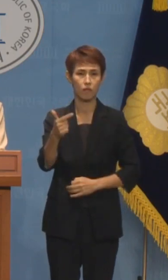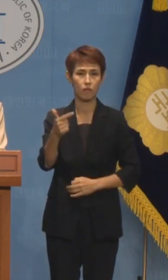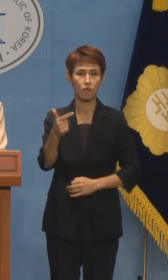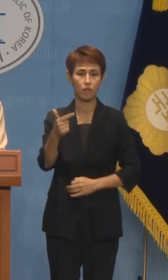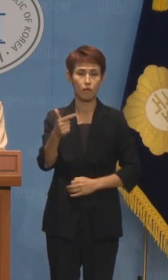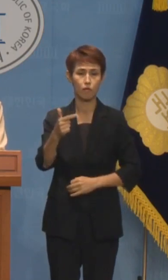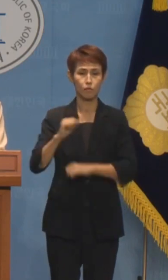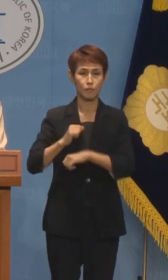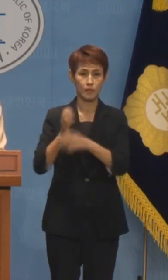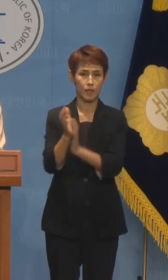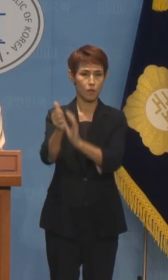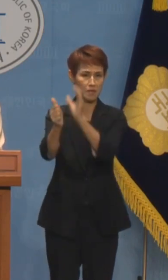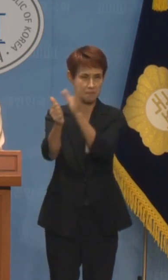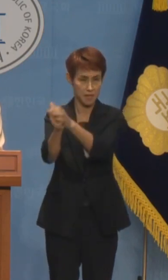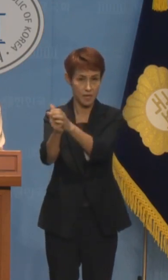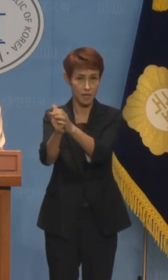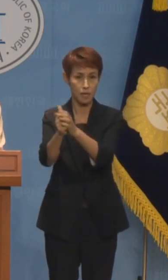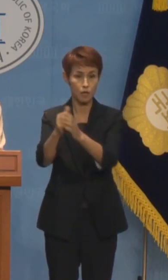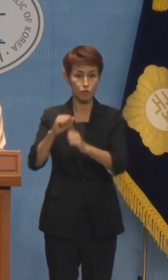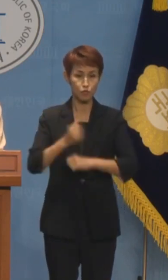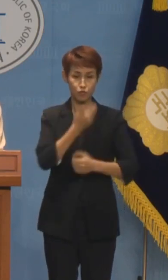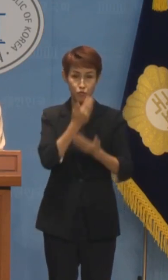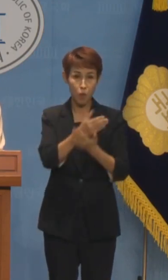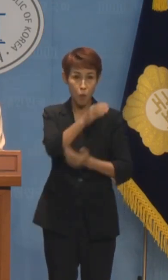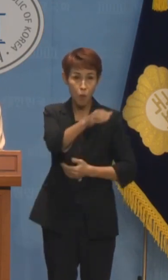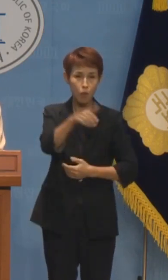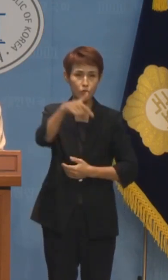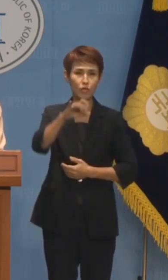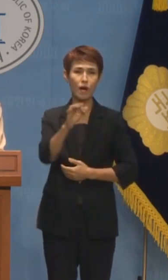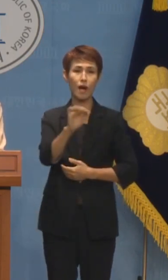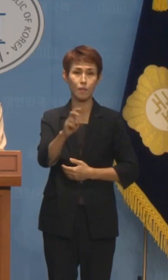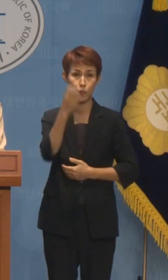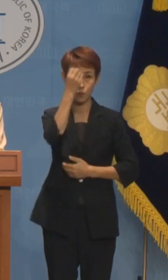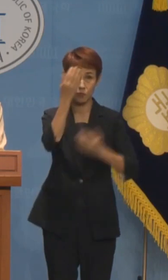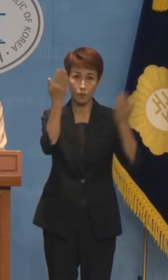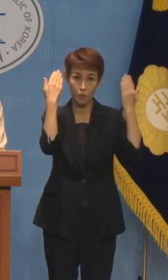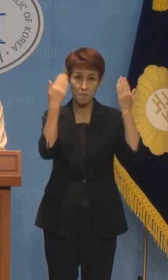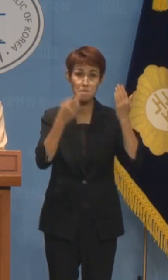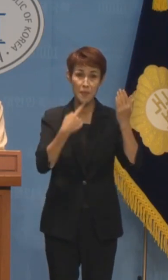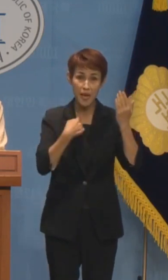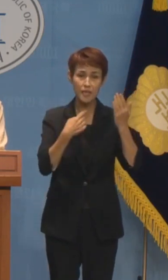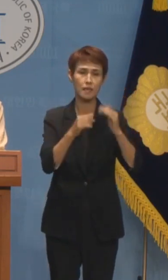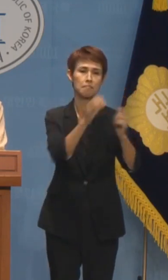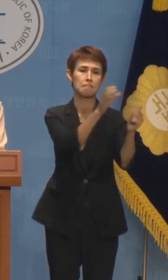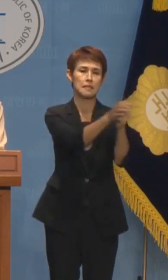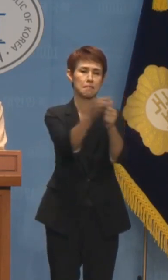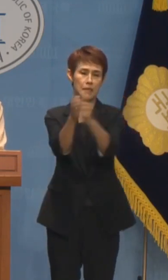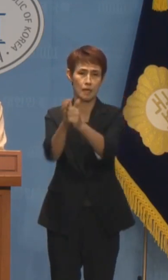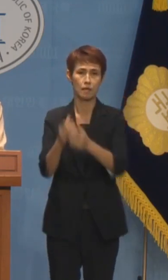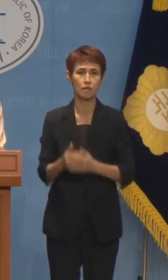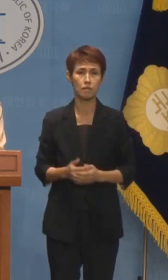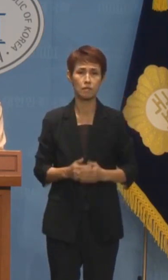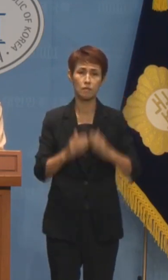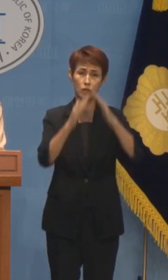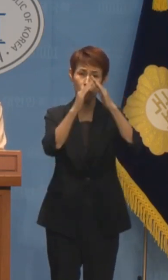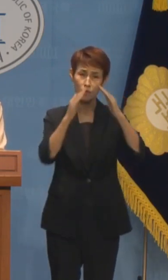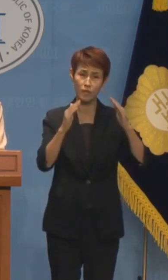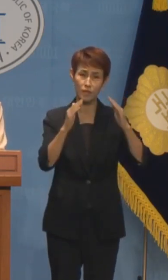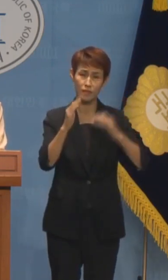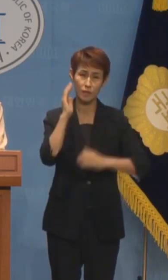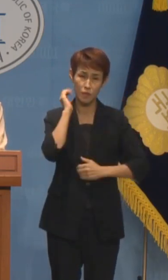등을 포함해 군의 주요보직 충암고 출신을 임명했습니다 신군부 회를